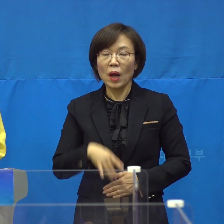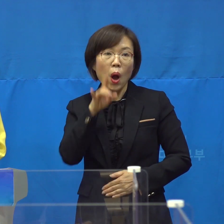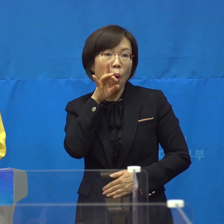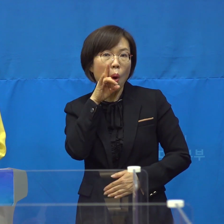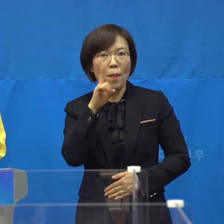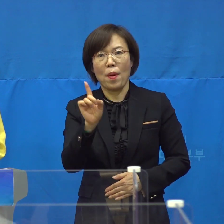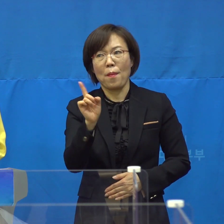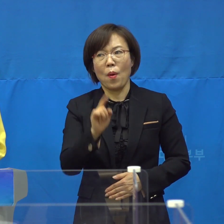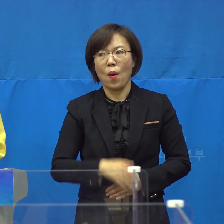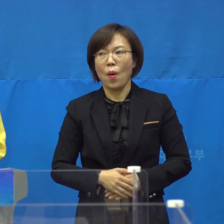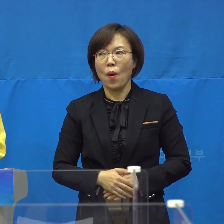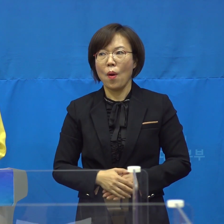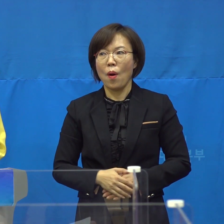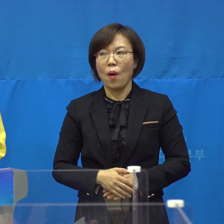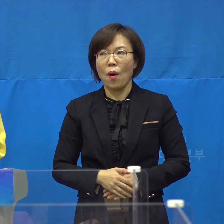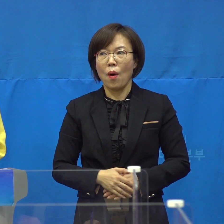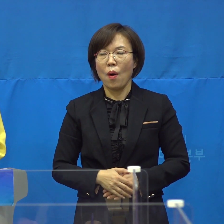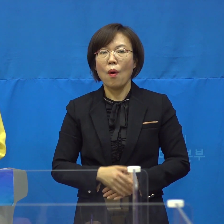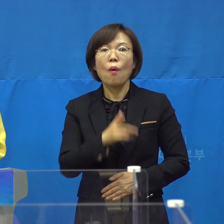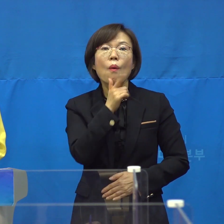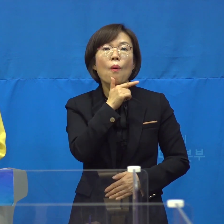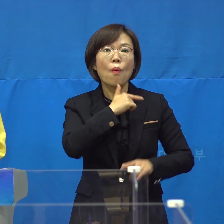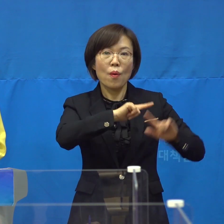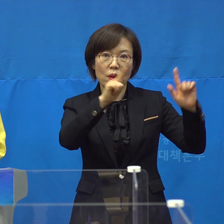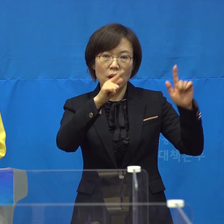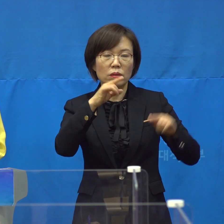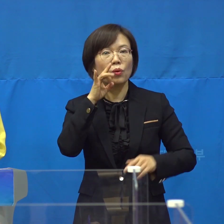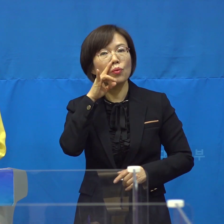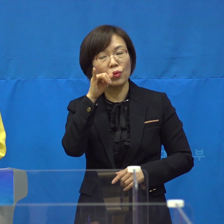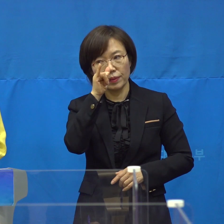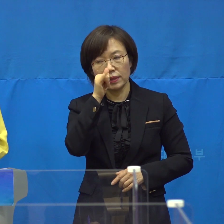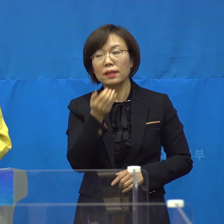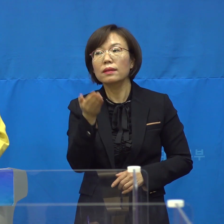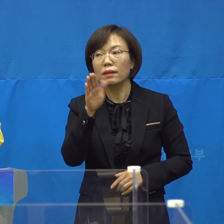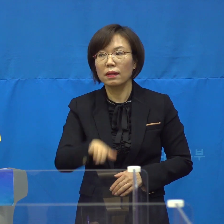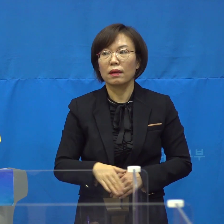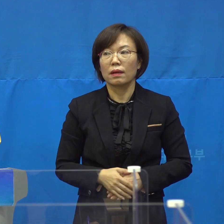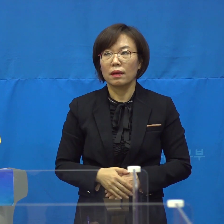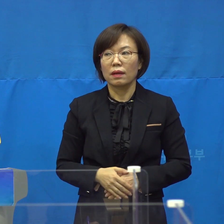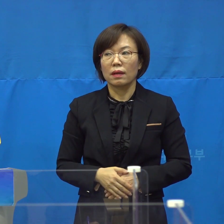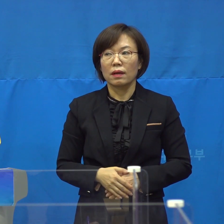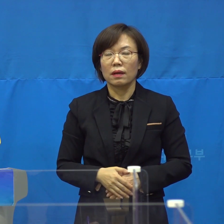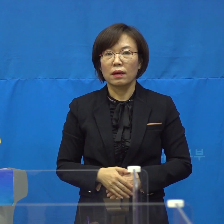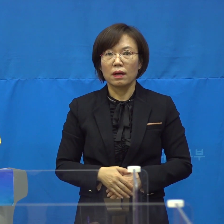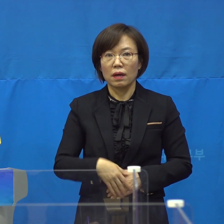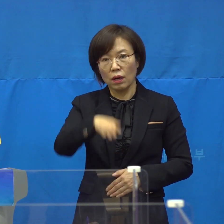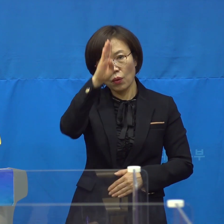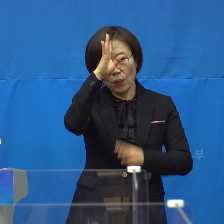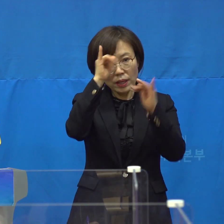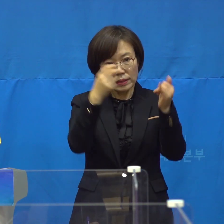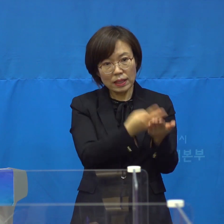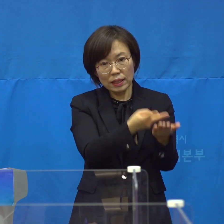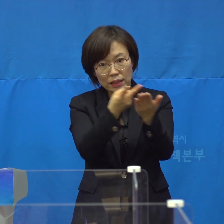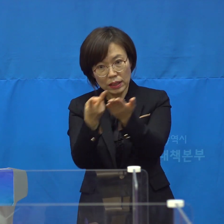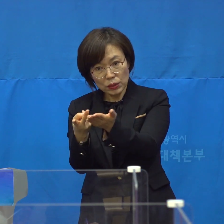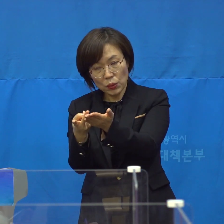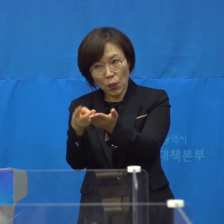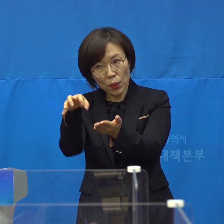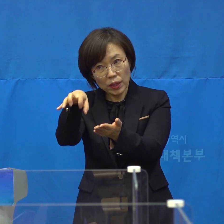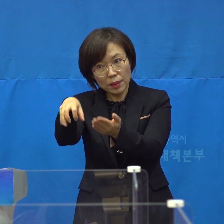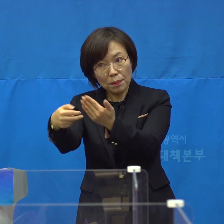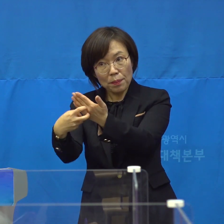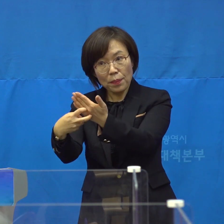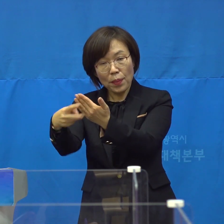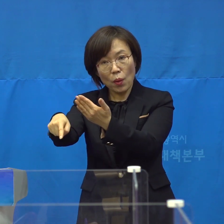제일 궁금한 게 지난 그 월요일인가요? 그때도 그런 질문을 많이 했었는데 이게 환자를 이송할 병원이